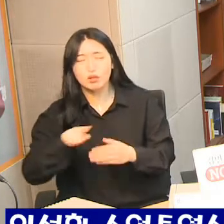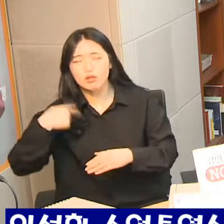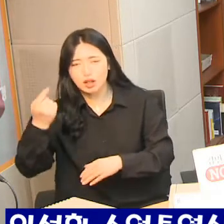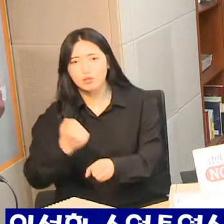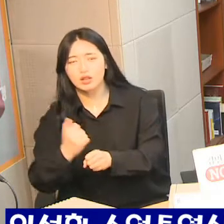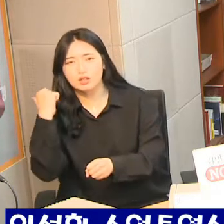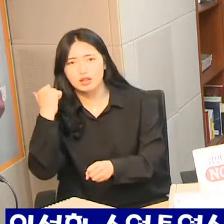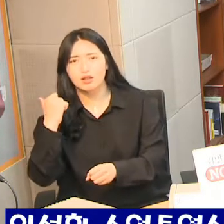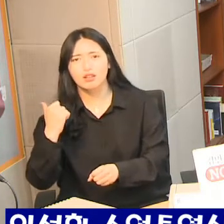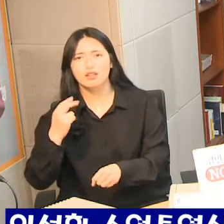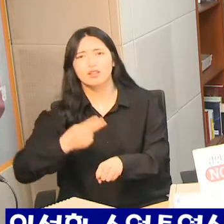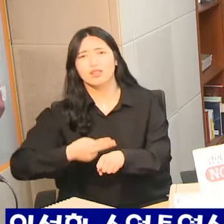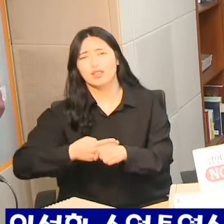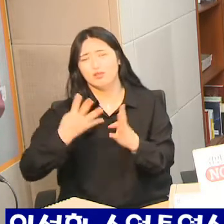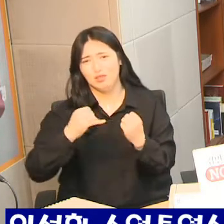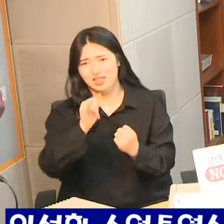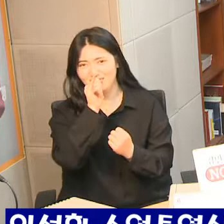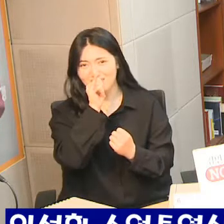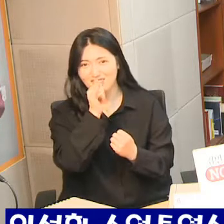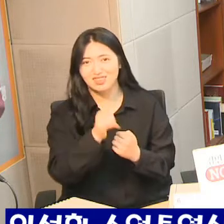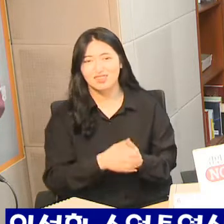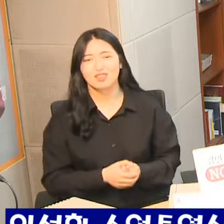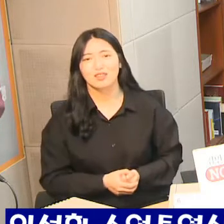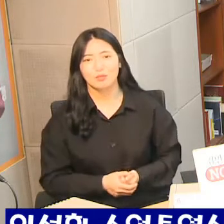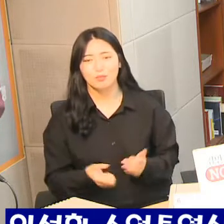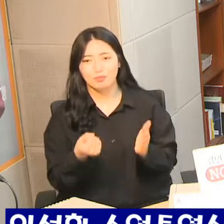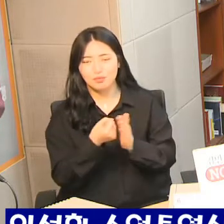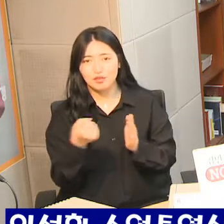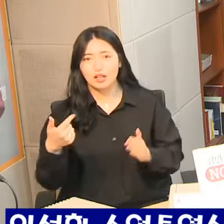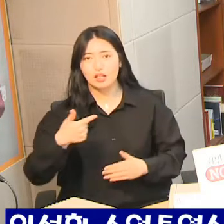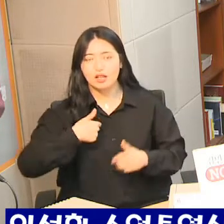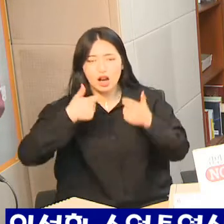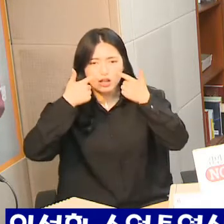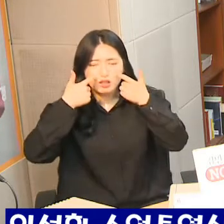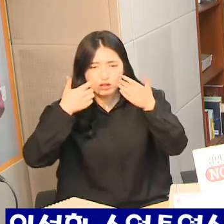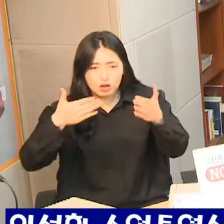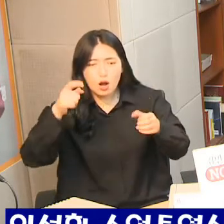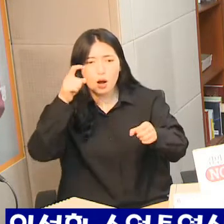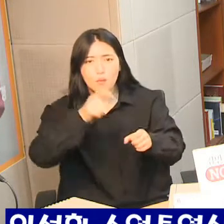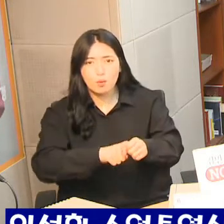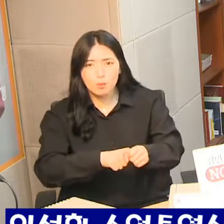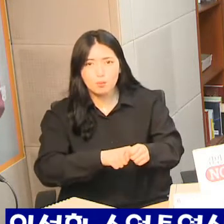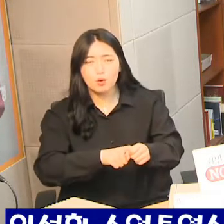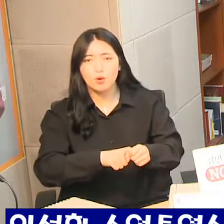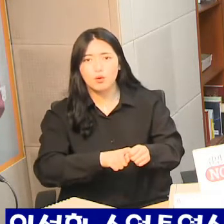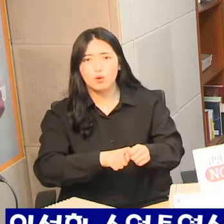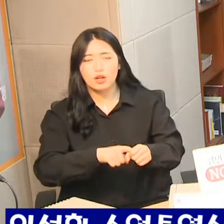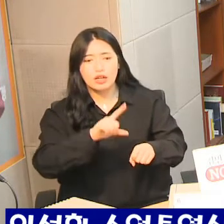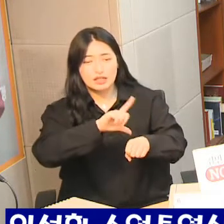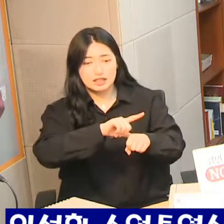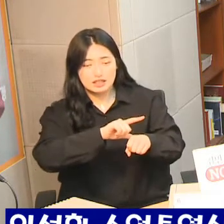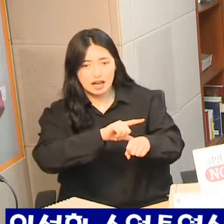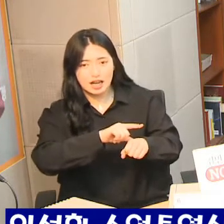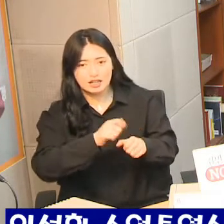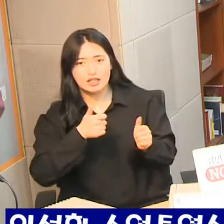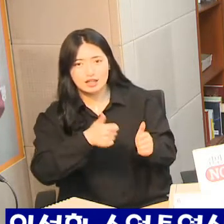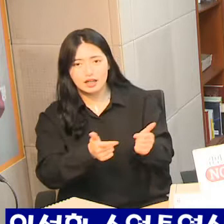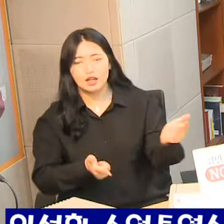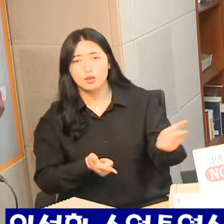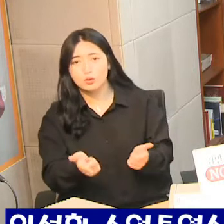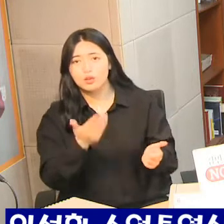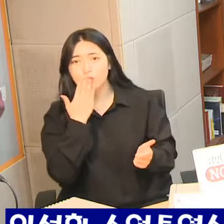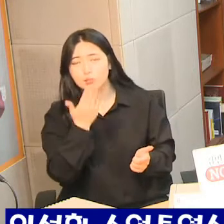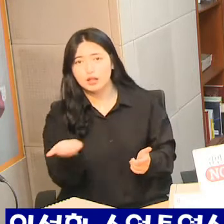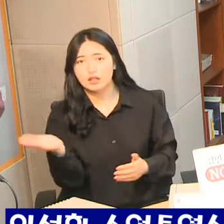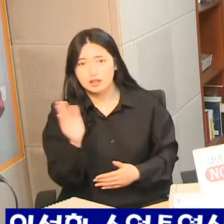예전에 선생님들 그런 분 많으셨죠. 그래서 내가 정확하게 목표하고자 하는 거 물론 이제 시간에 따라서 조절을 할